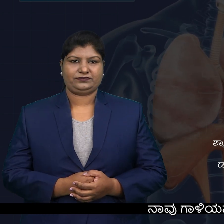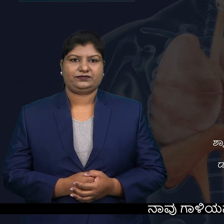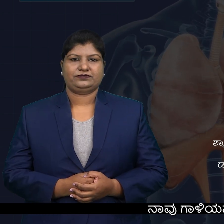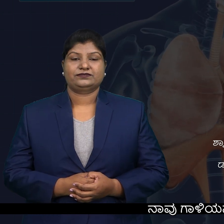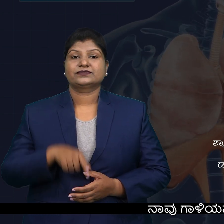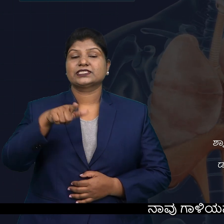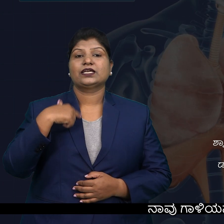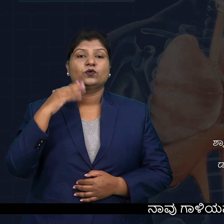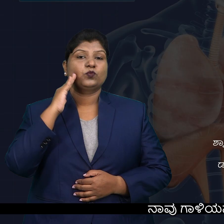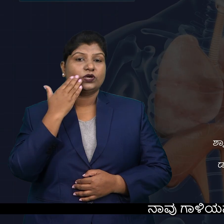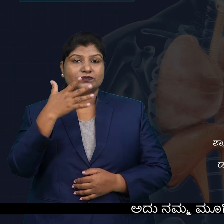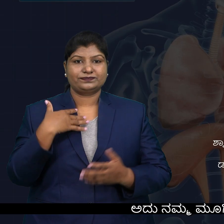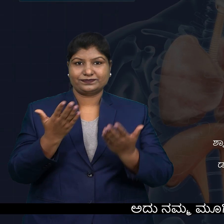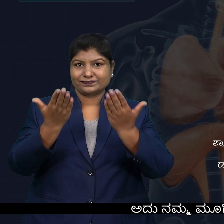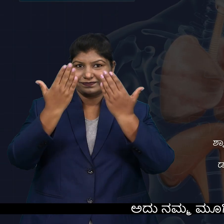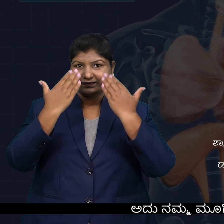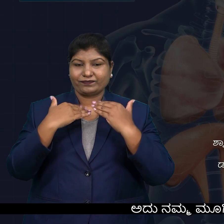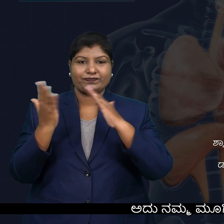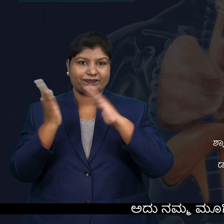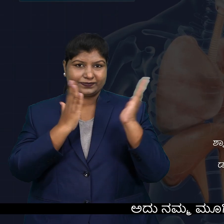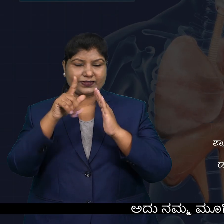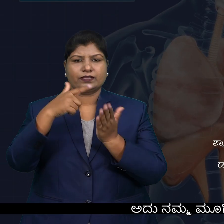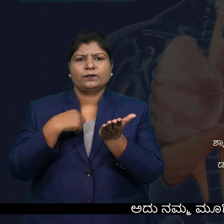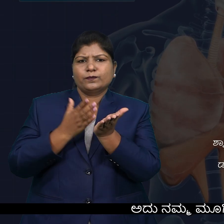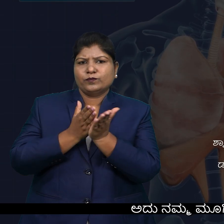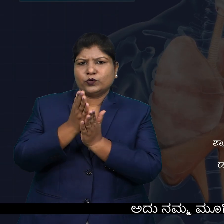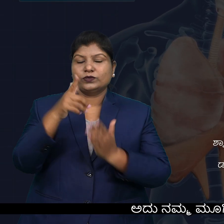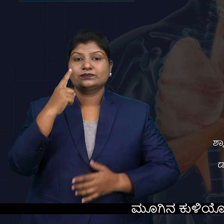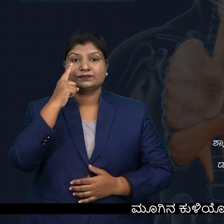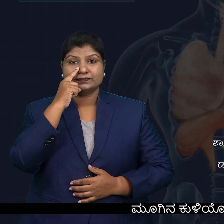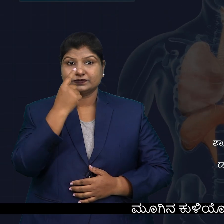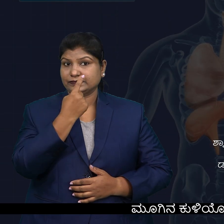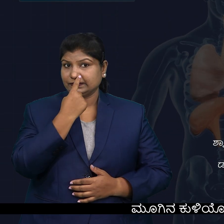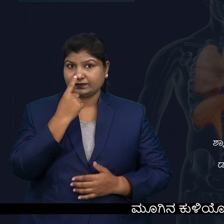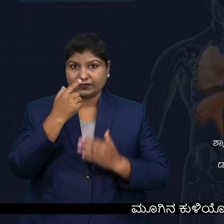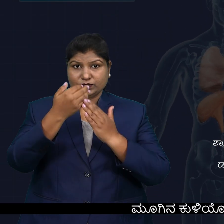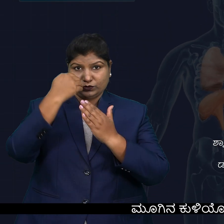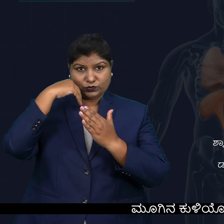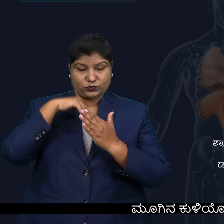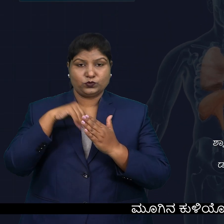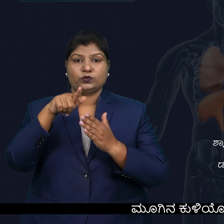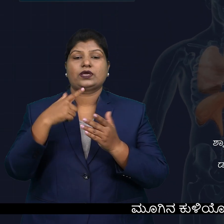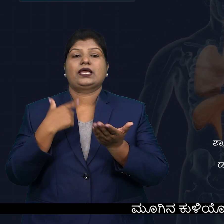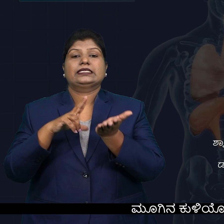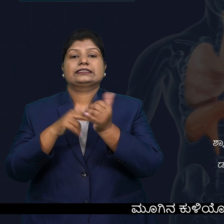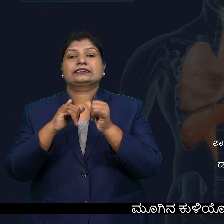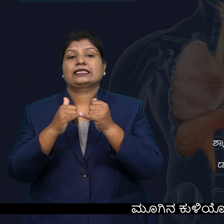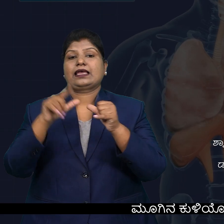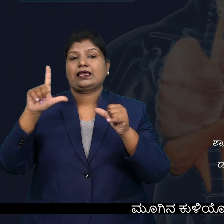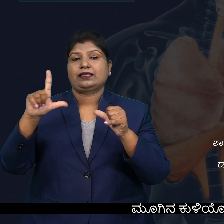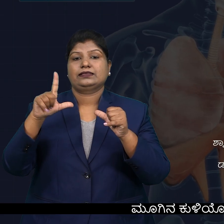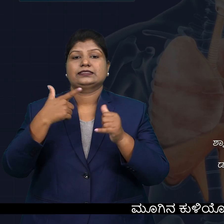ನಾವು ಗಾಳಿಯನ್ನು ಉಸಿರಾಡುವಾಗ ಅದು ನಮ್ಮ ಮೂಗಿನ ಹೊಳ್ಳೆಗಳ ಮೂಲಕ ಮೂಗಿನ ಕುಳಿಯೊಳಗೆ ಹಾದು